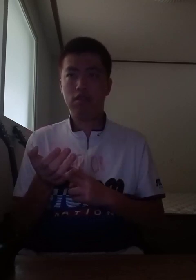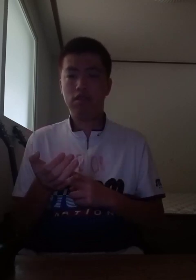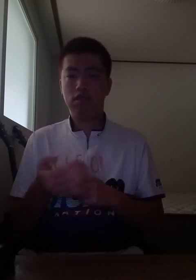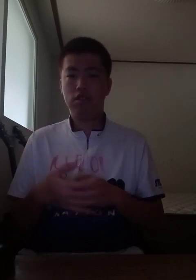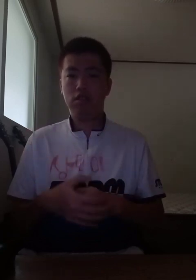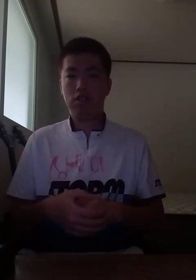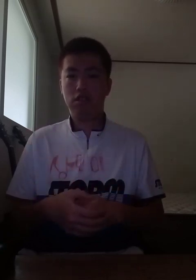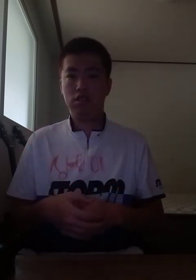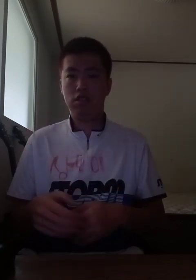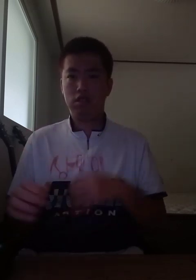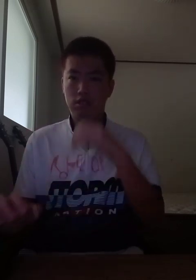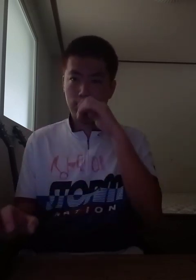카메라 안지연입니다.